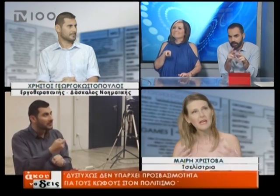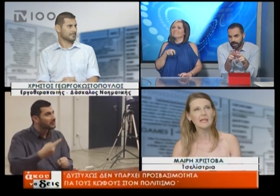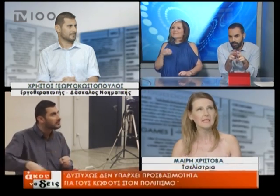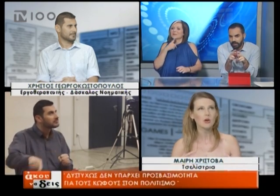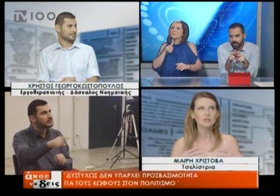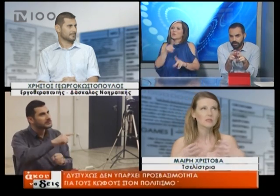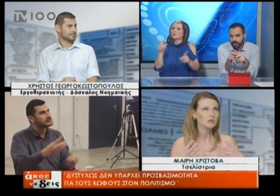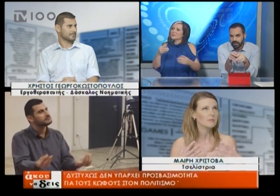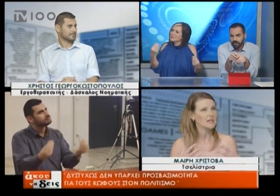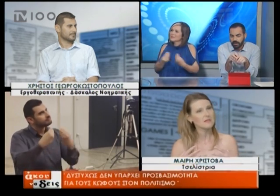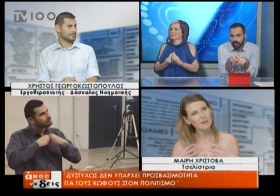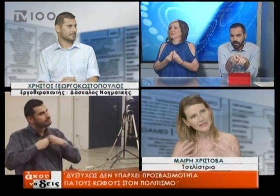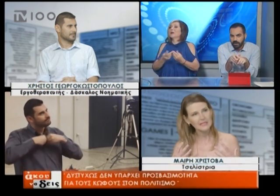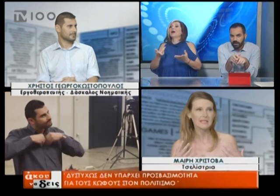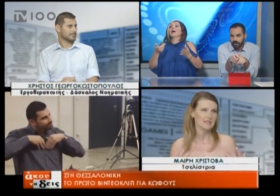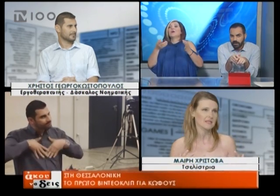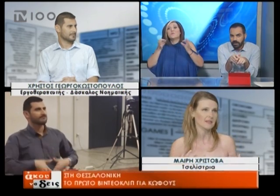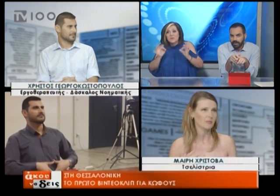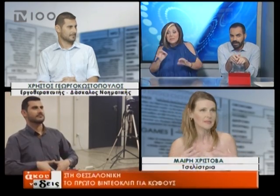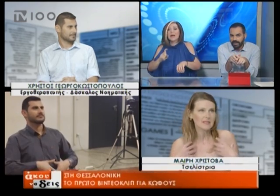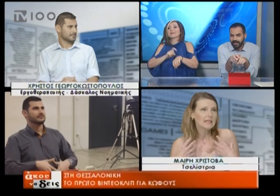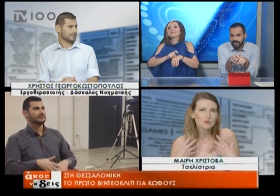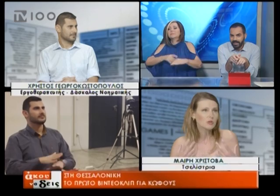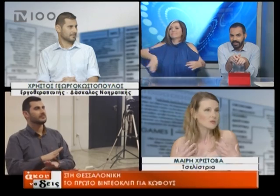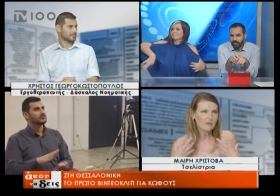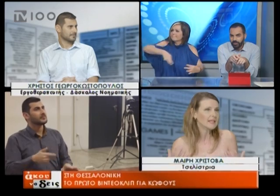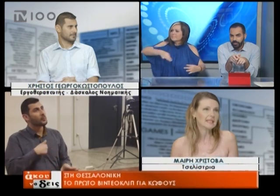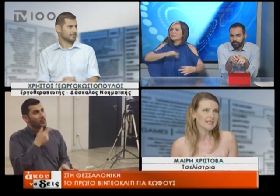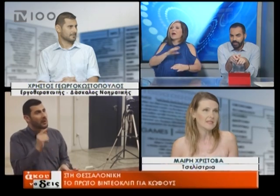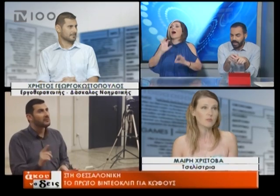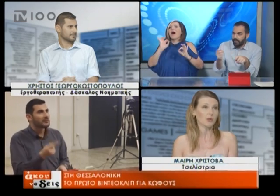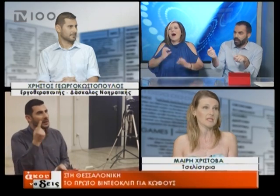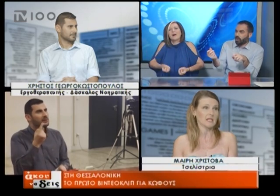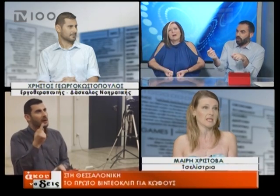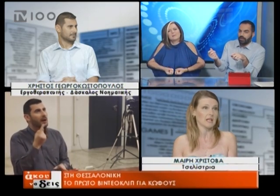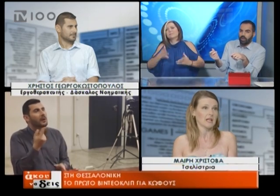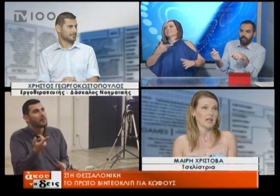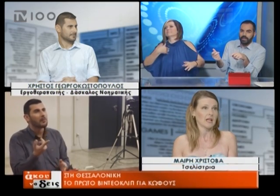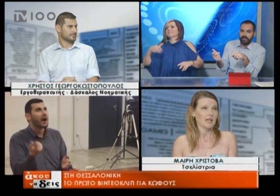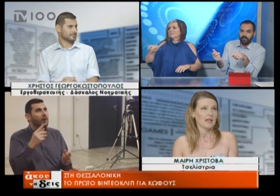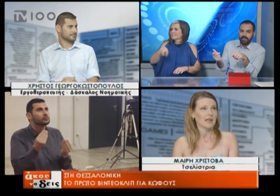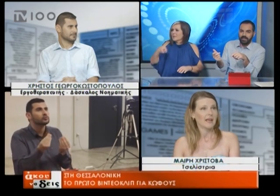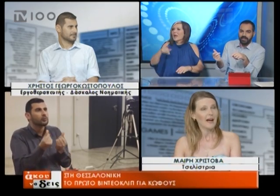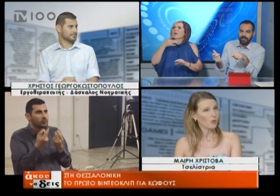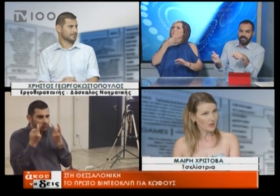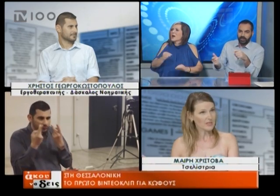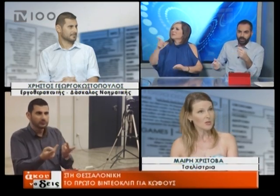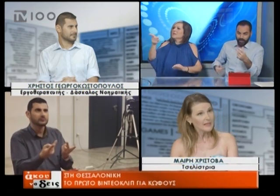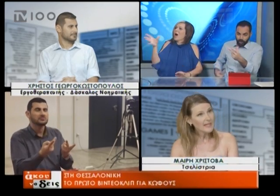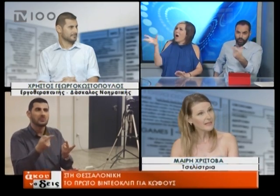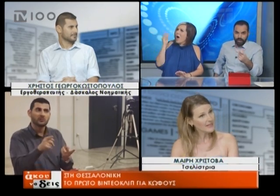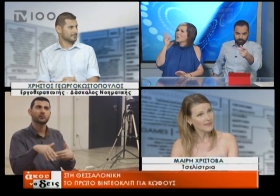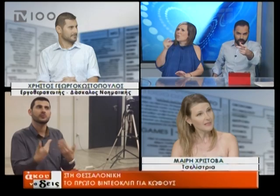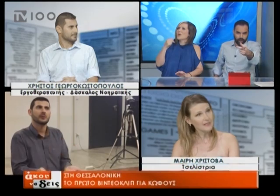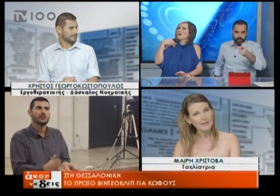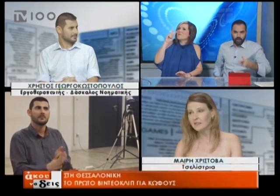λάθος, ανάγνωση της εικόνας. Όταν παίζεις, πάντα κινείσαι. Ναι. Σου βγαίνει η κίνηση. Ναι, αλλά σημαίνει ότι το νιώθει, το ακούει εκείνη τη στιγμή, έτσι. Για τον